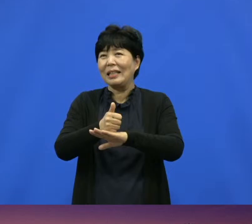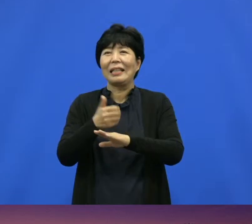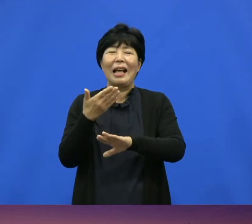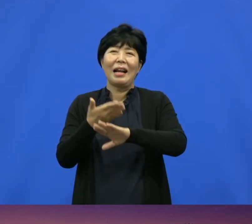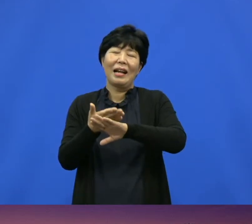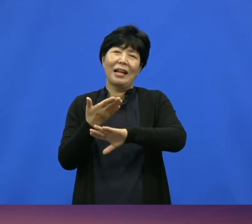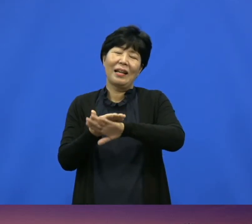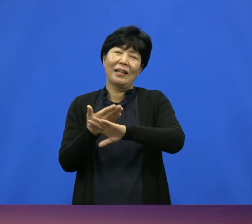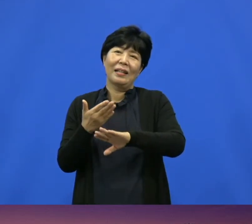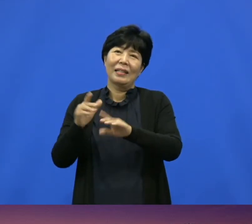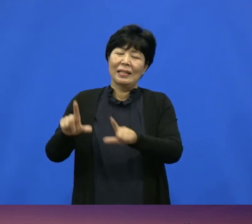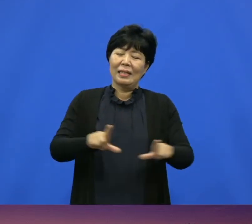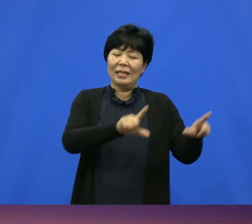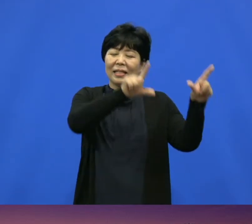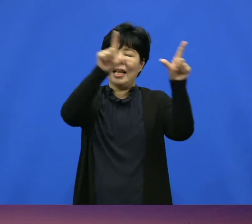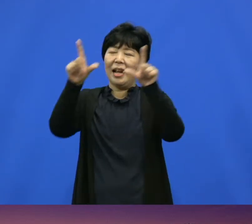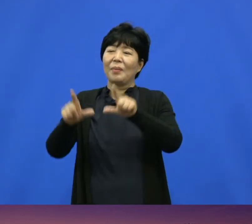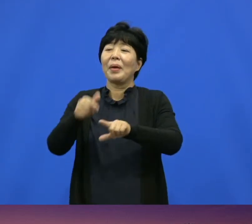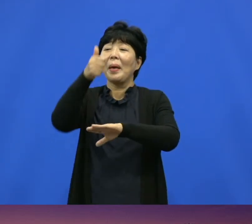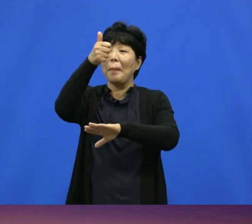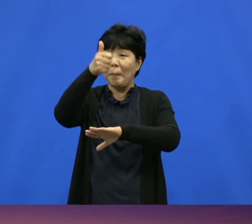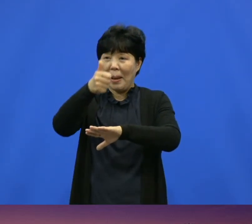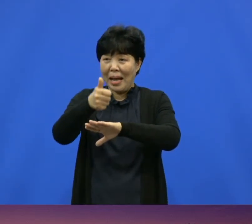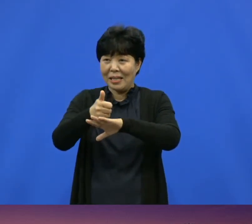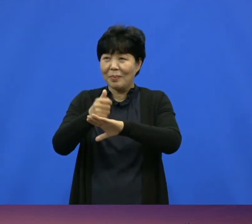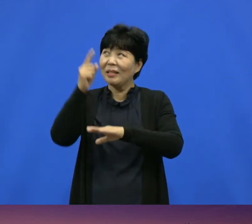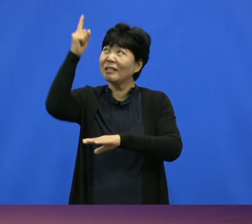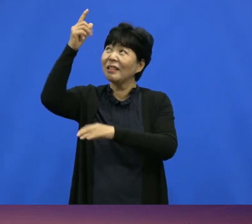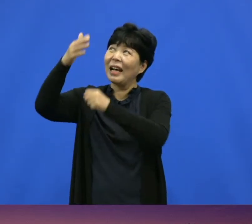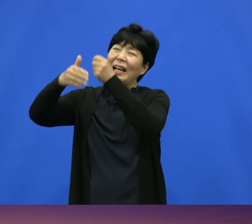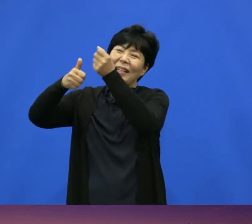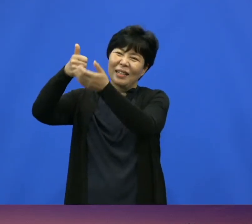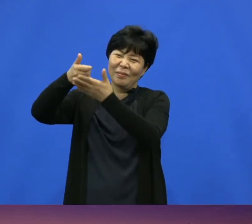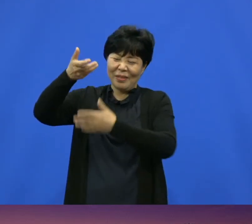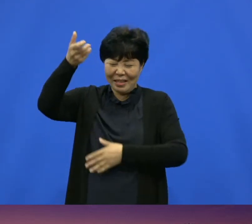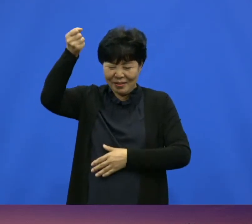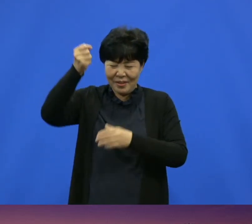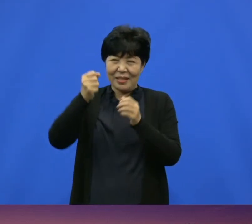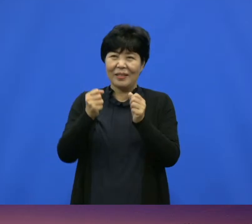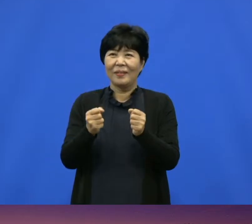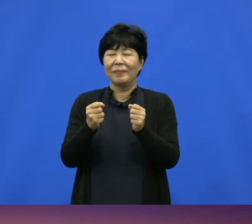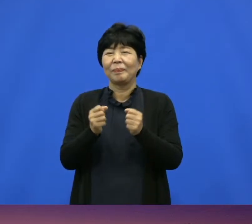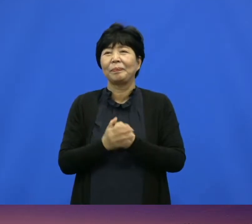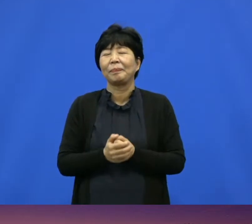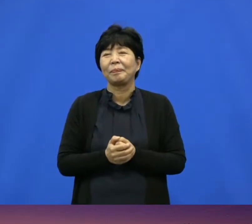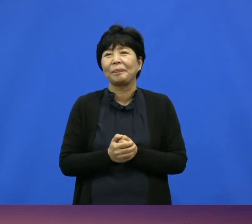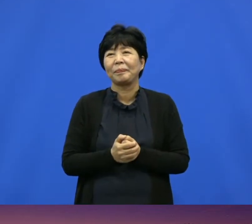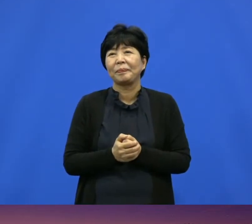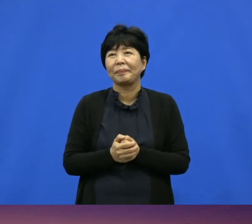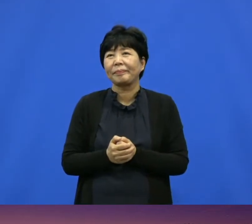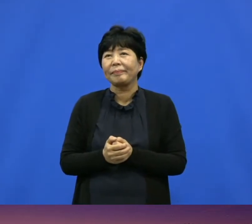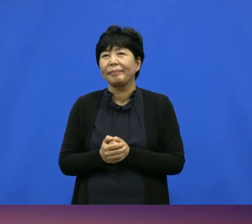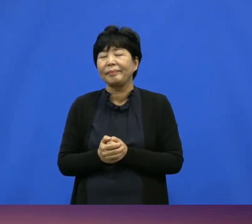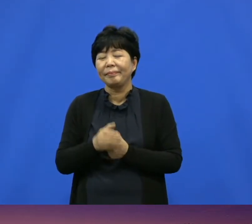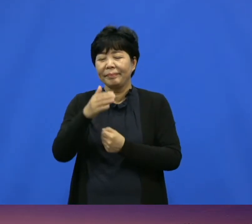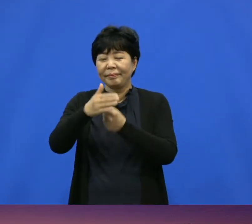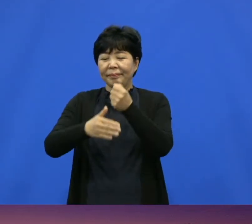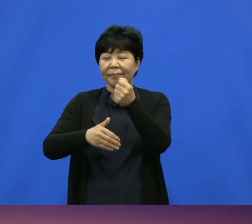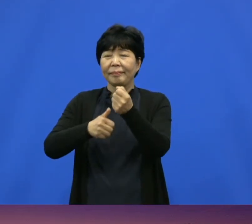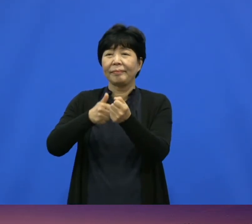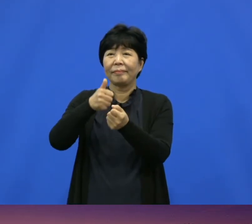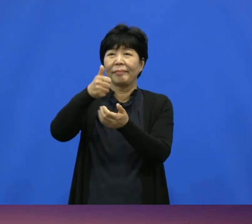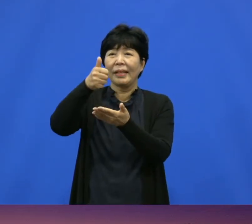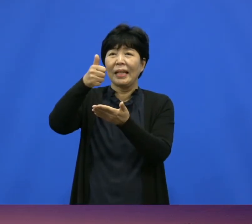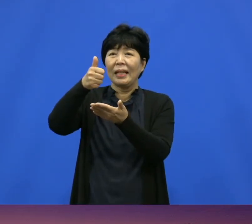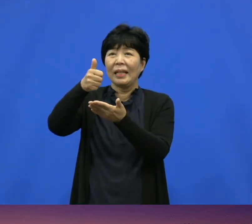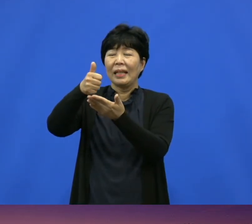우리의 삶의 모든 마무리는 하나님이 하시는 겁니다. 우리의 실력으로 끝나면 엉망이에요. 하나님이 마무리하신다.